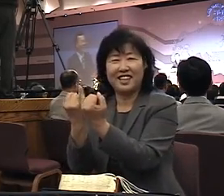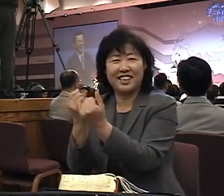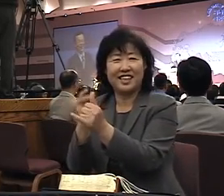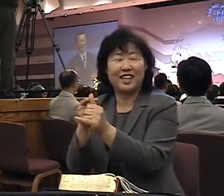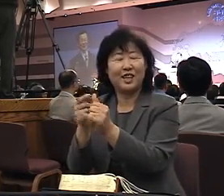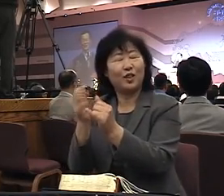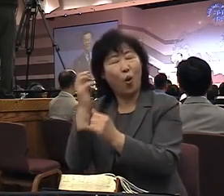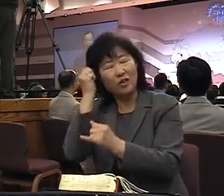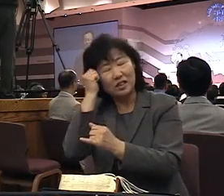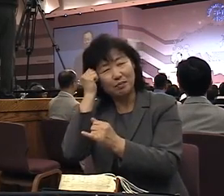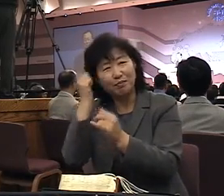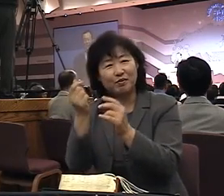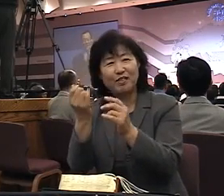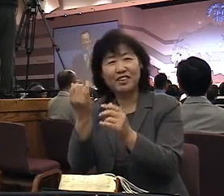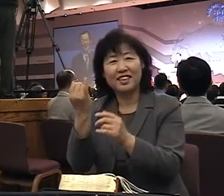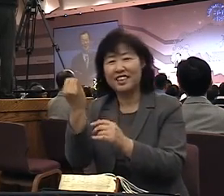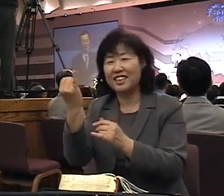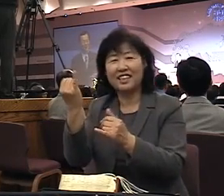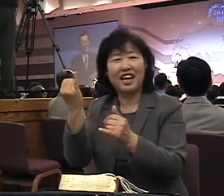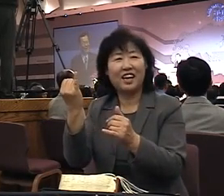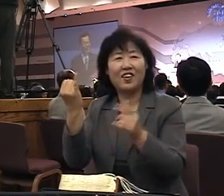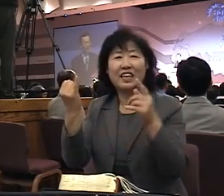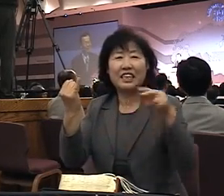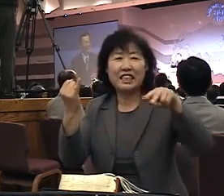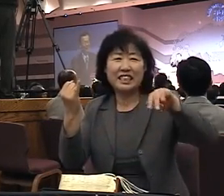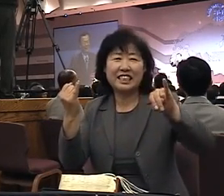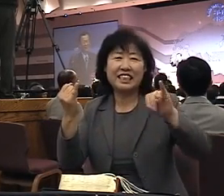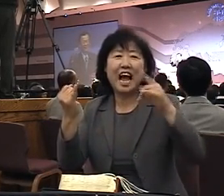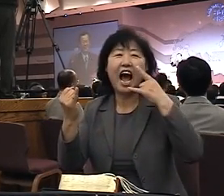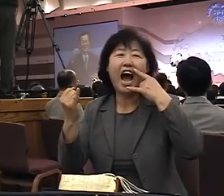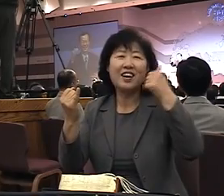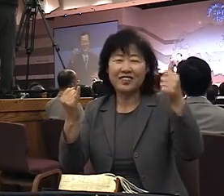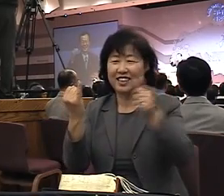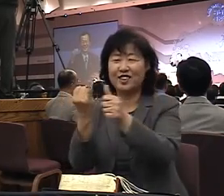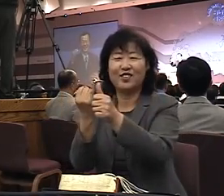정말 굉장히 심각한 얘기인데 분위기를 망쳤네.